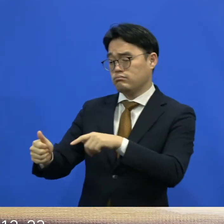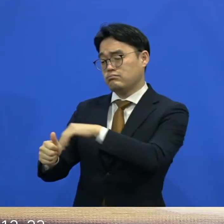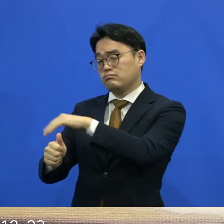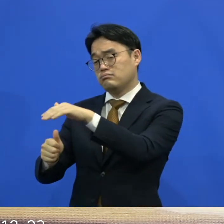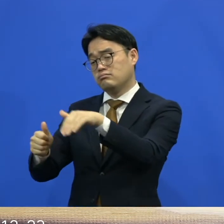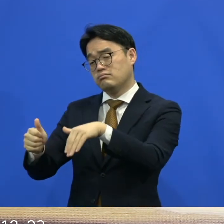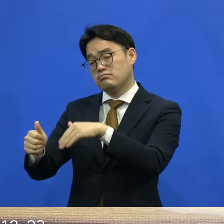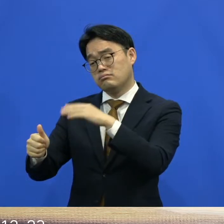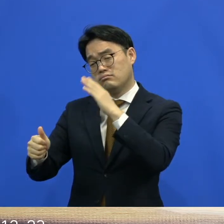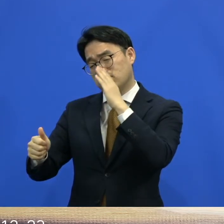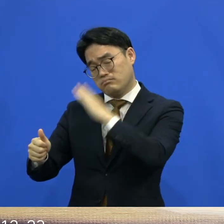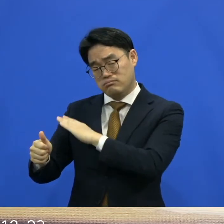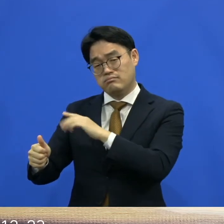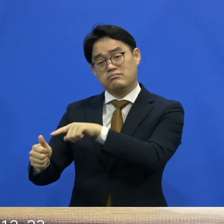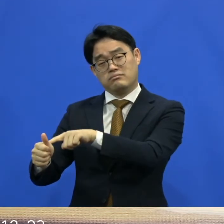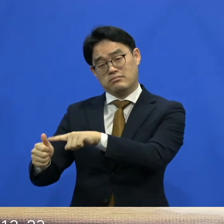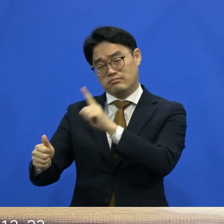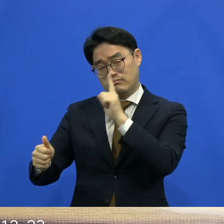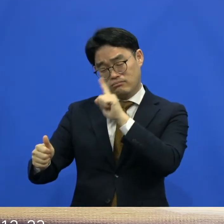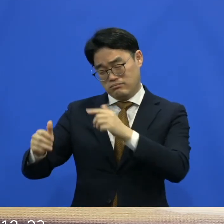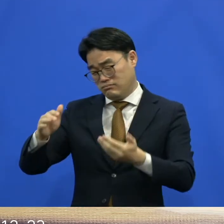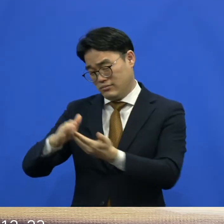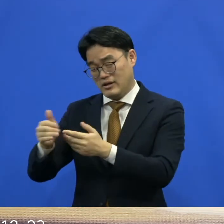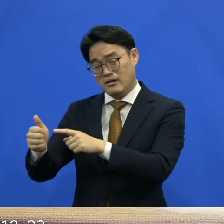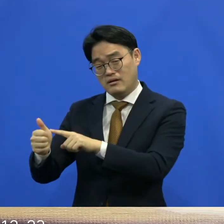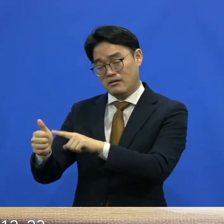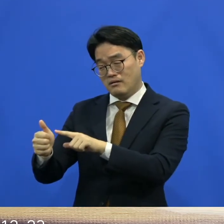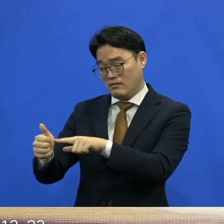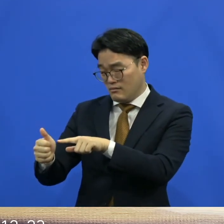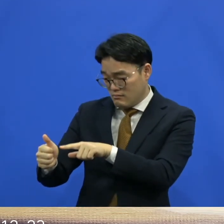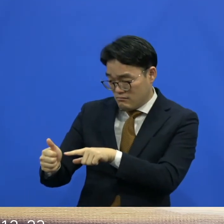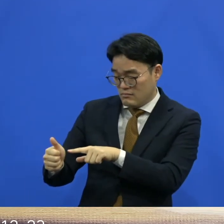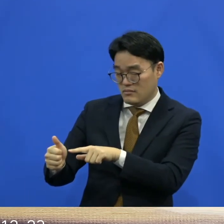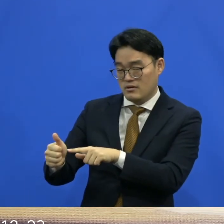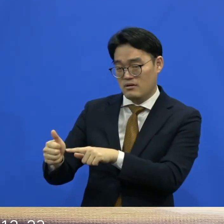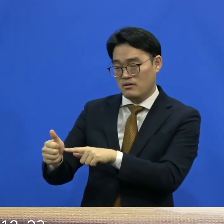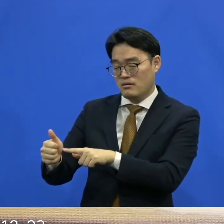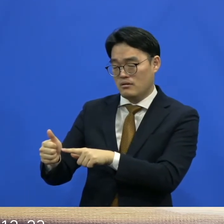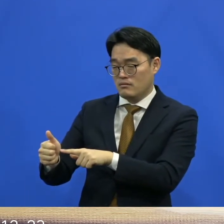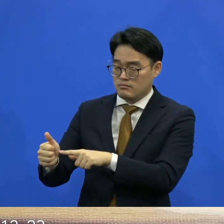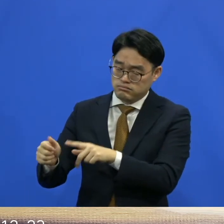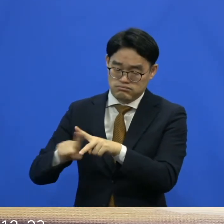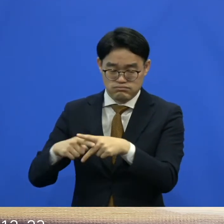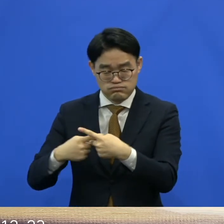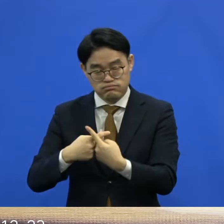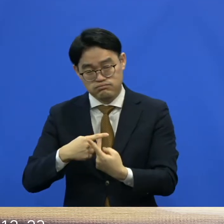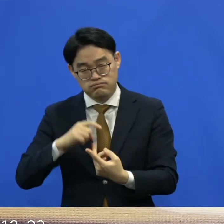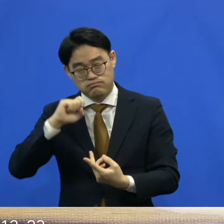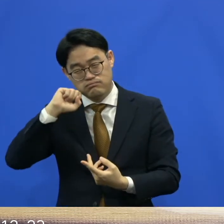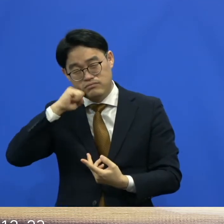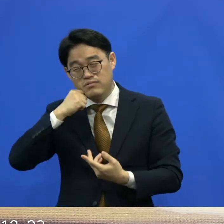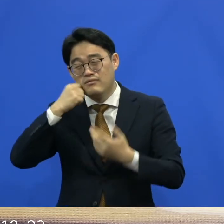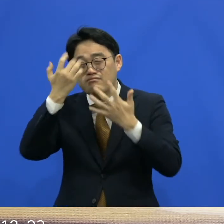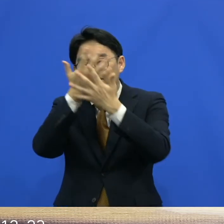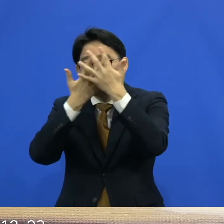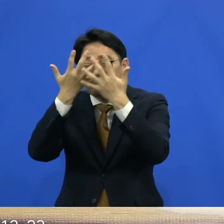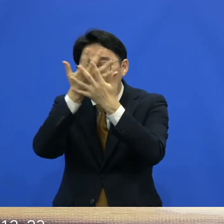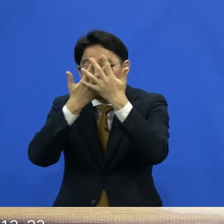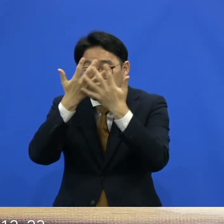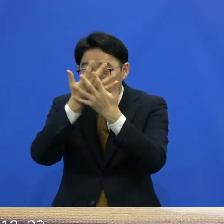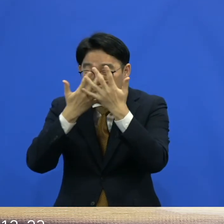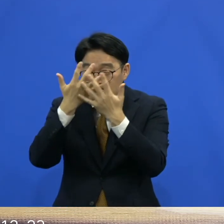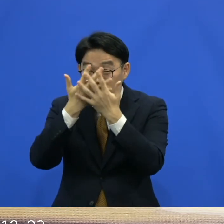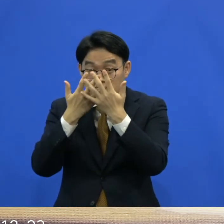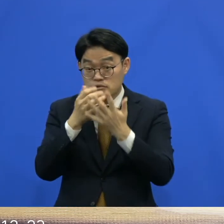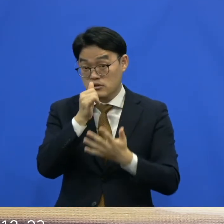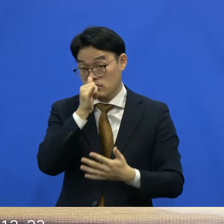요셉은 지금 상황이 캄캄합니다. 이해하기 어려운 현실. 그런데 여기에서 한 가지 중요한